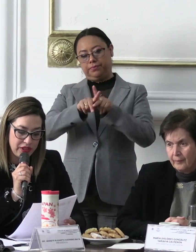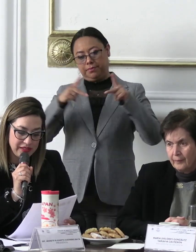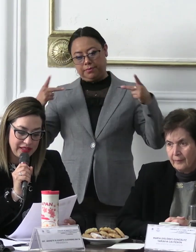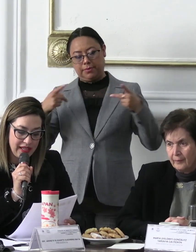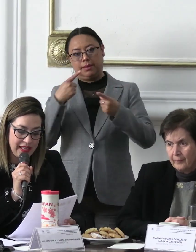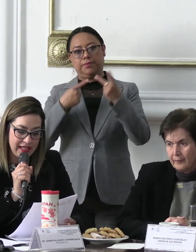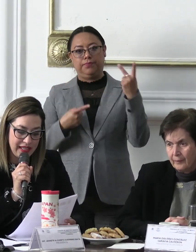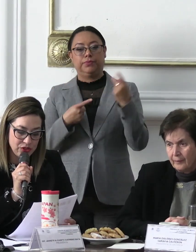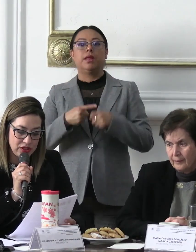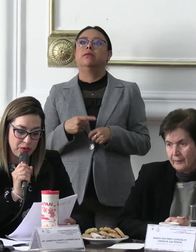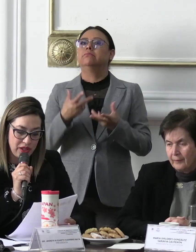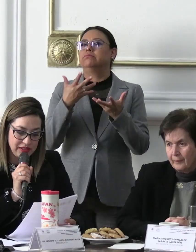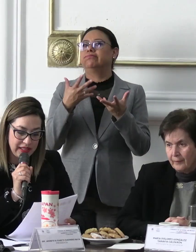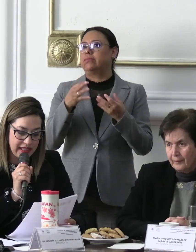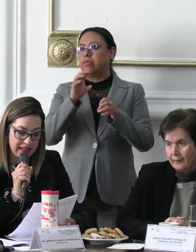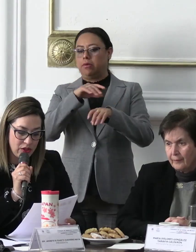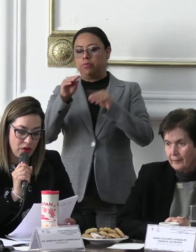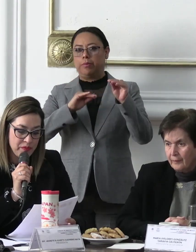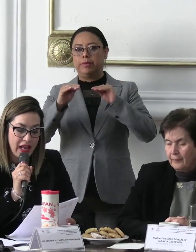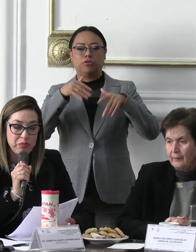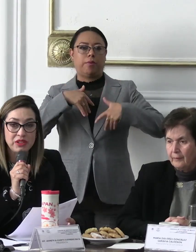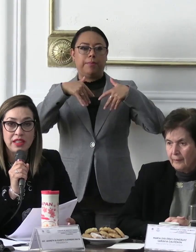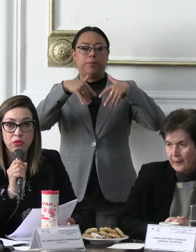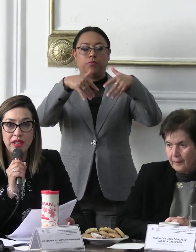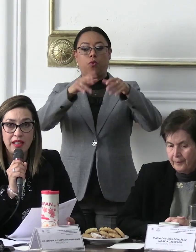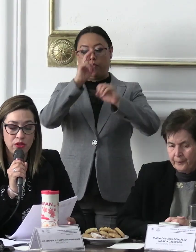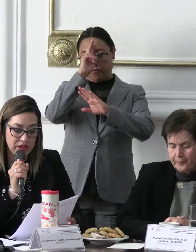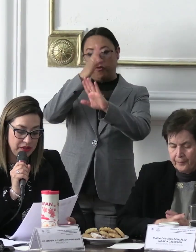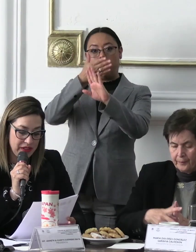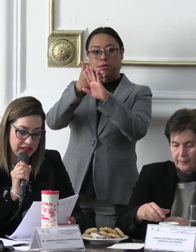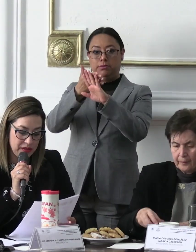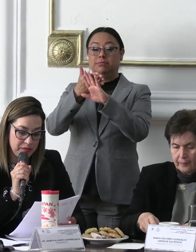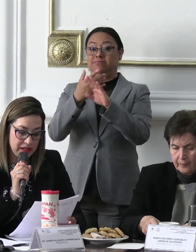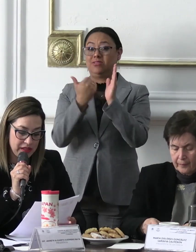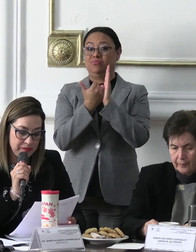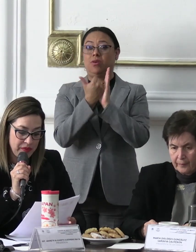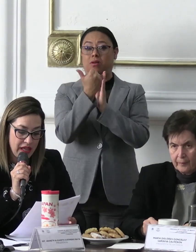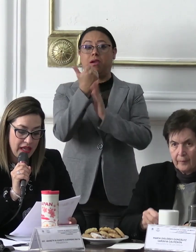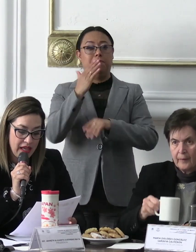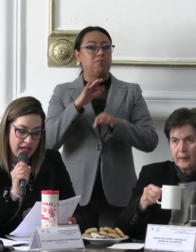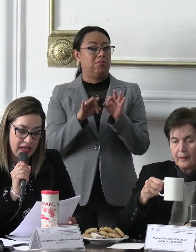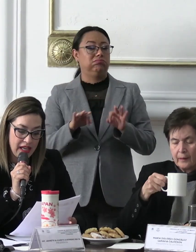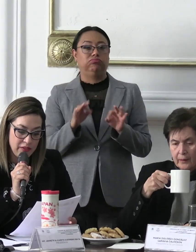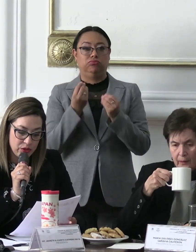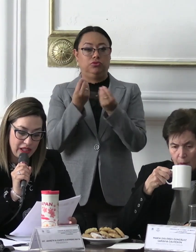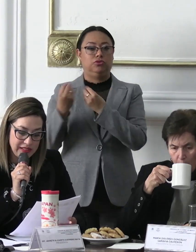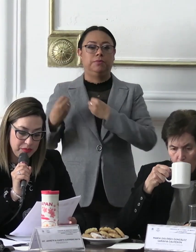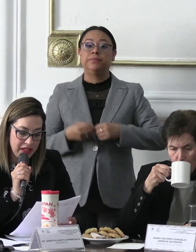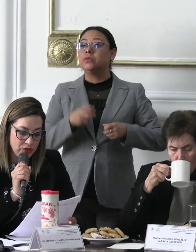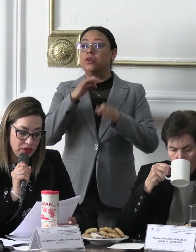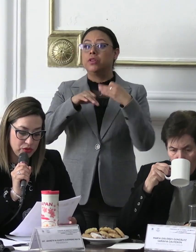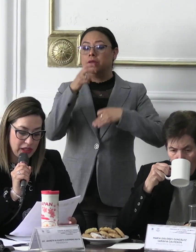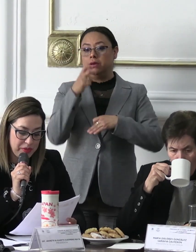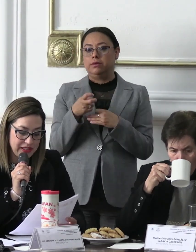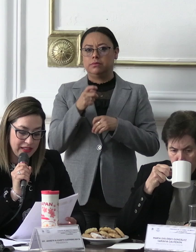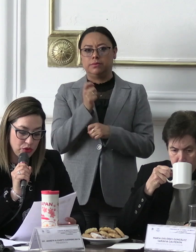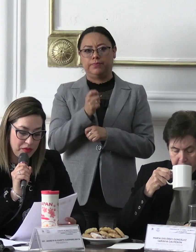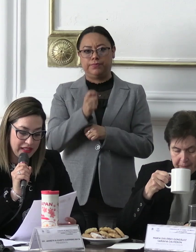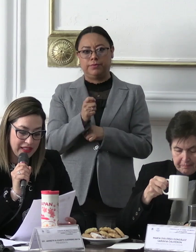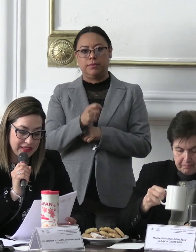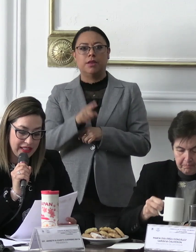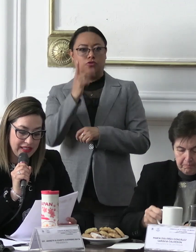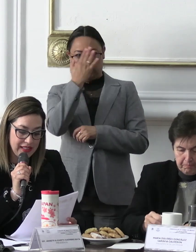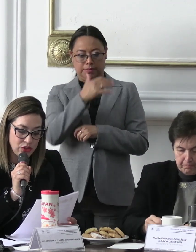de protesta y en casos de violencia de género, pues han aumentado significativamente. El fortalecimiento de sus